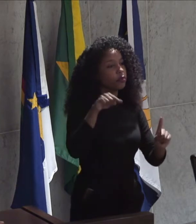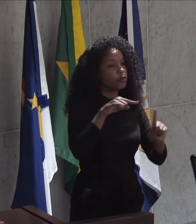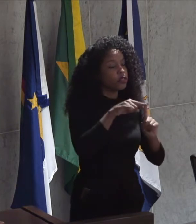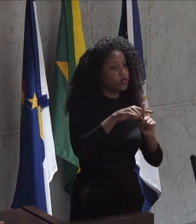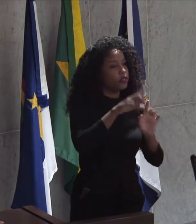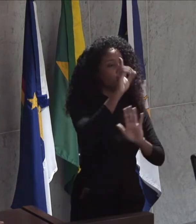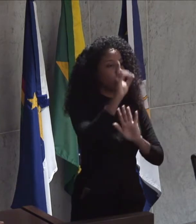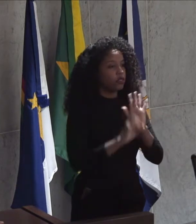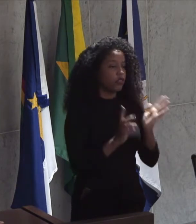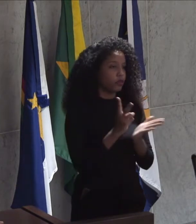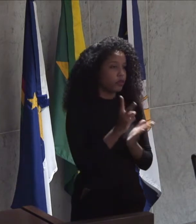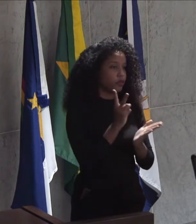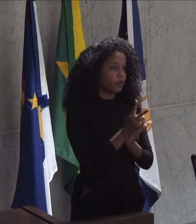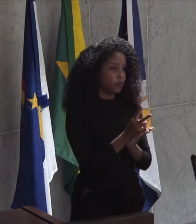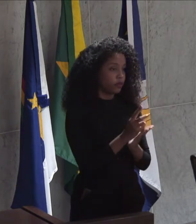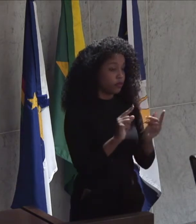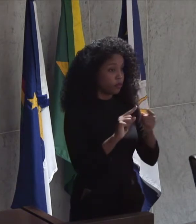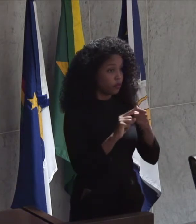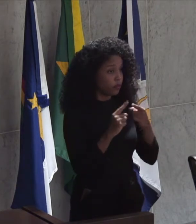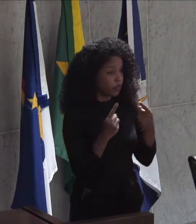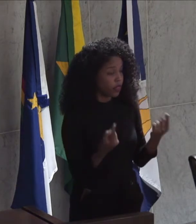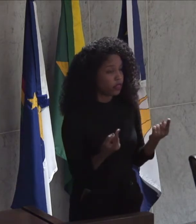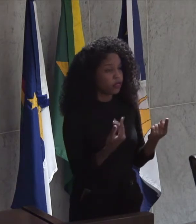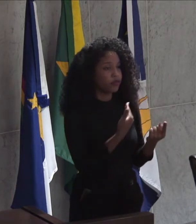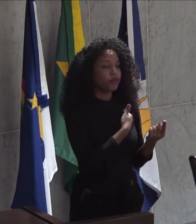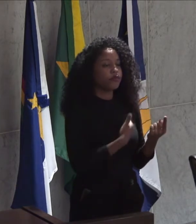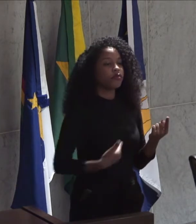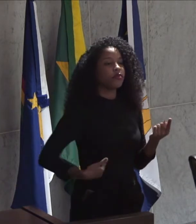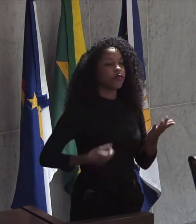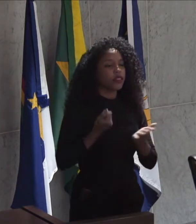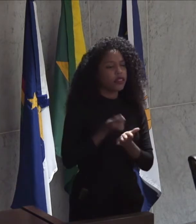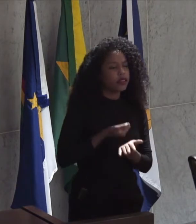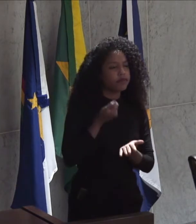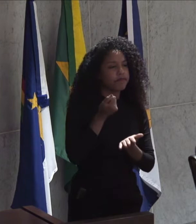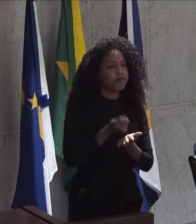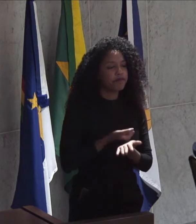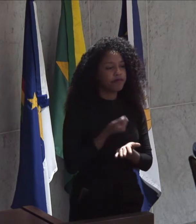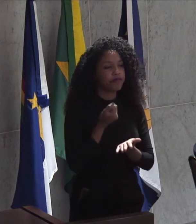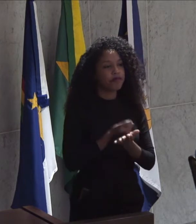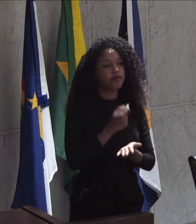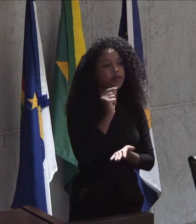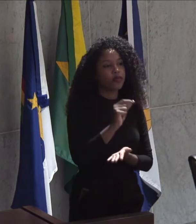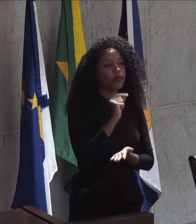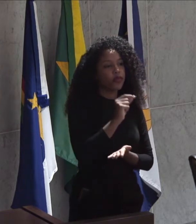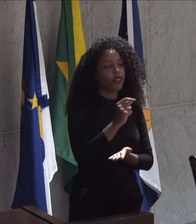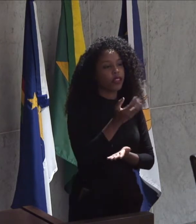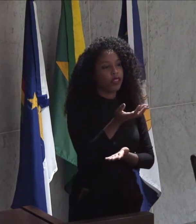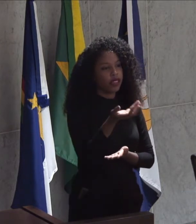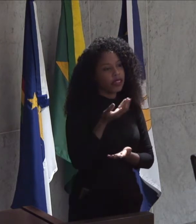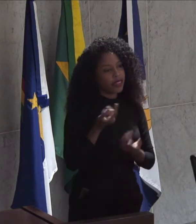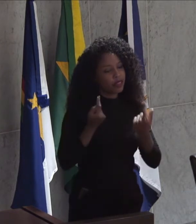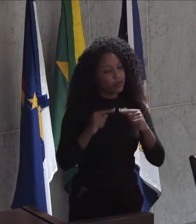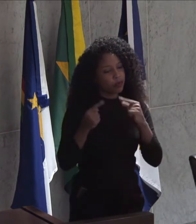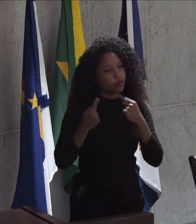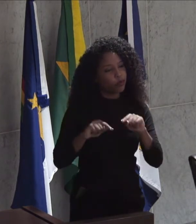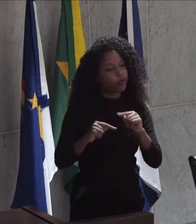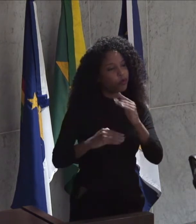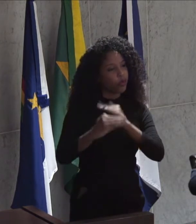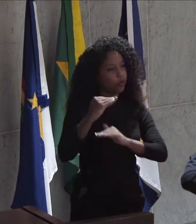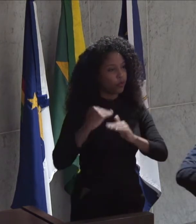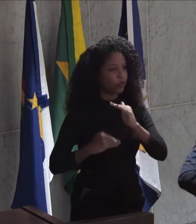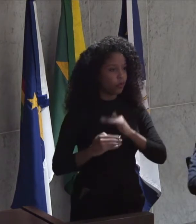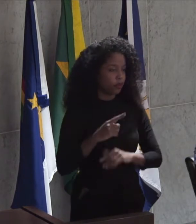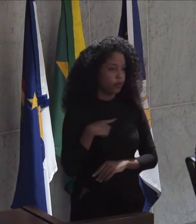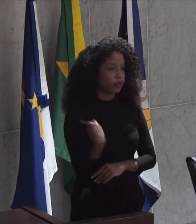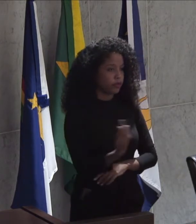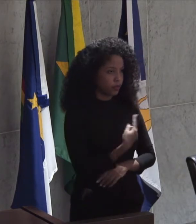Porém, o governo insiste, de alguma forma, em prejudicar a nossa classe trabalhadora. E, é